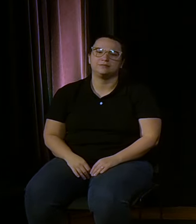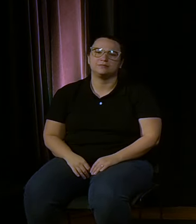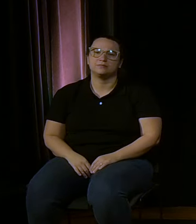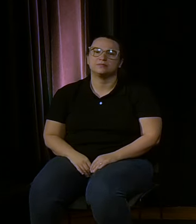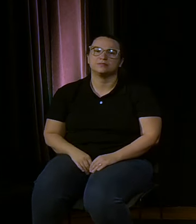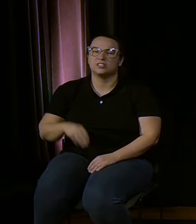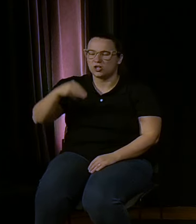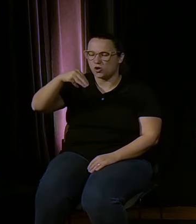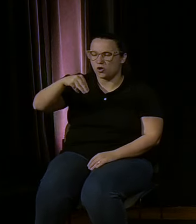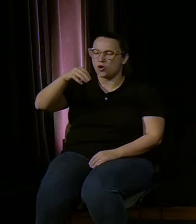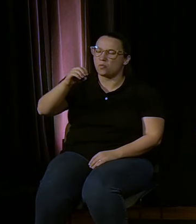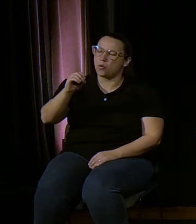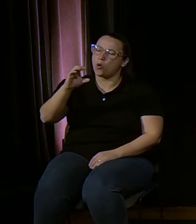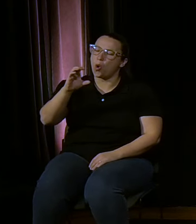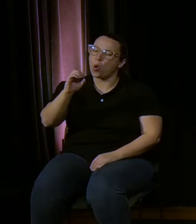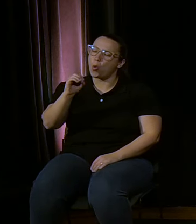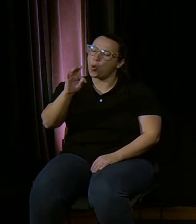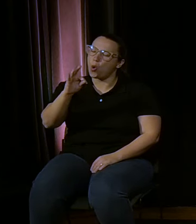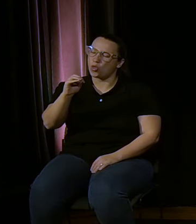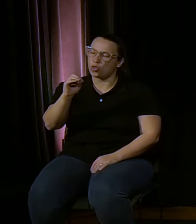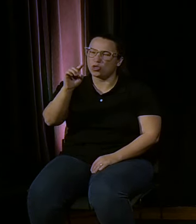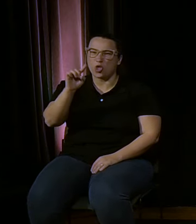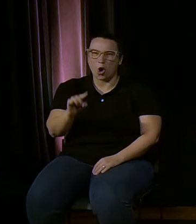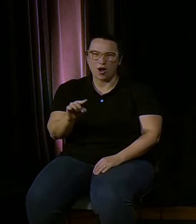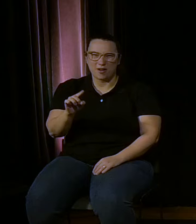palavra Mocotó também sendo evocada o tempo todo.